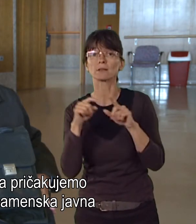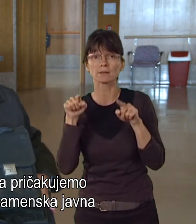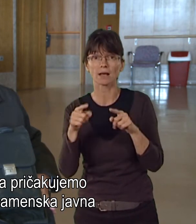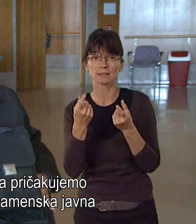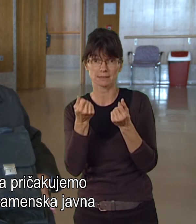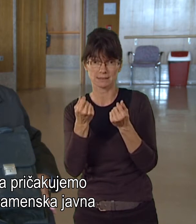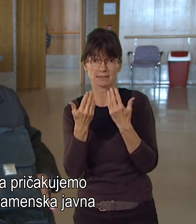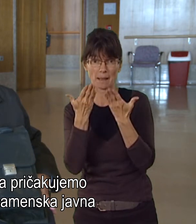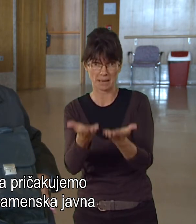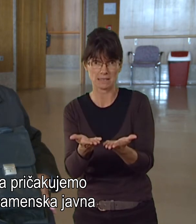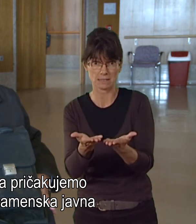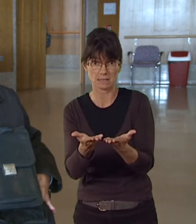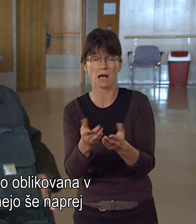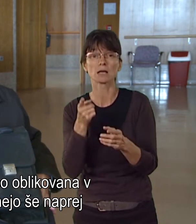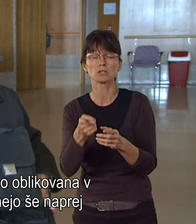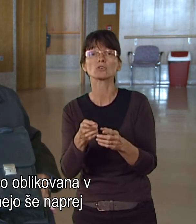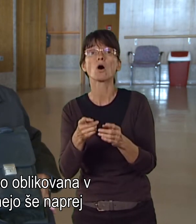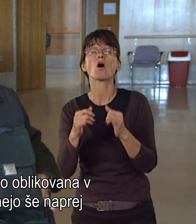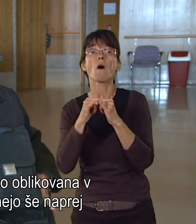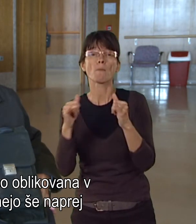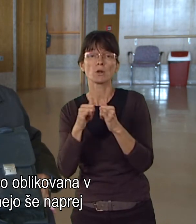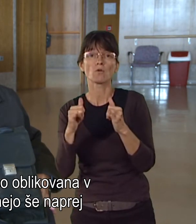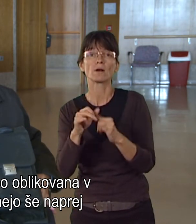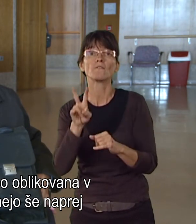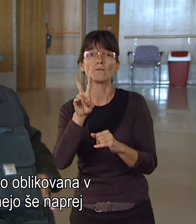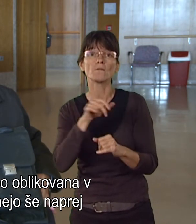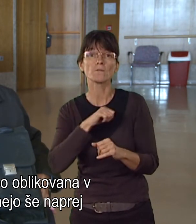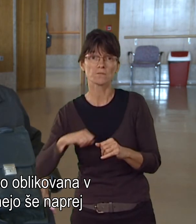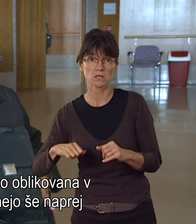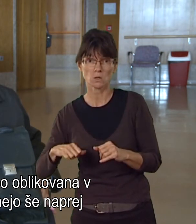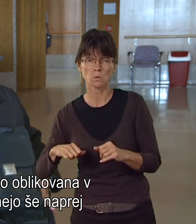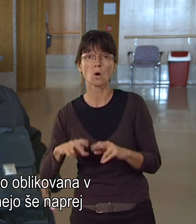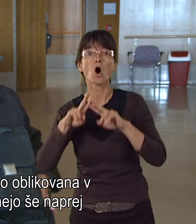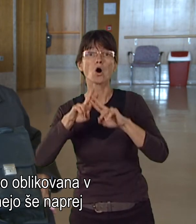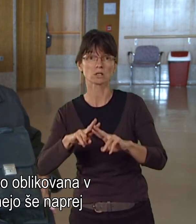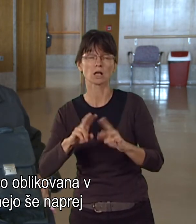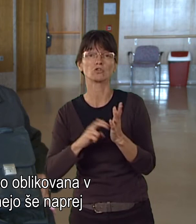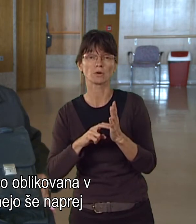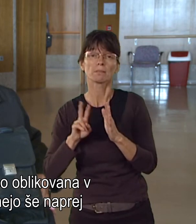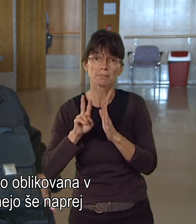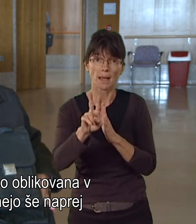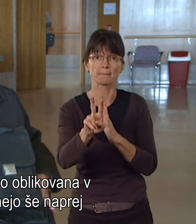podporo, da namenska javna sredstva, ki so oblikovana v